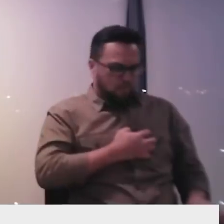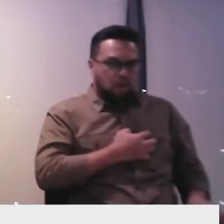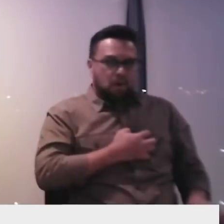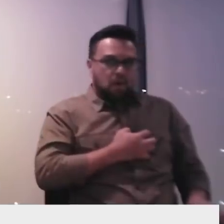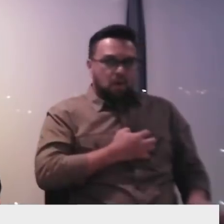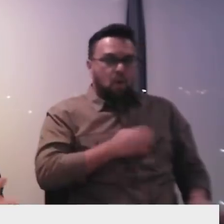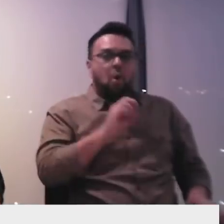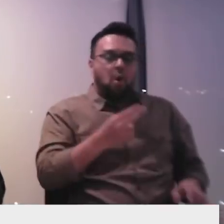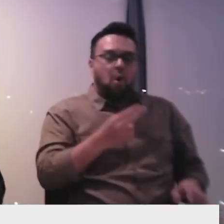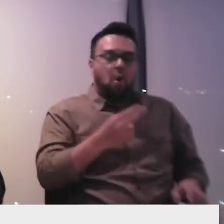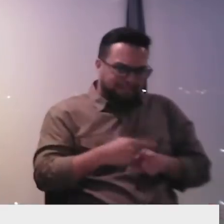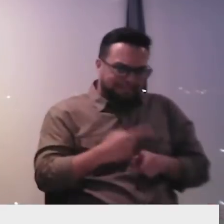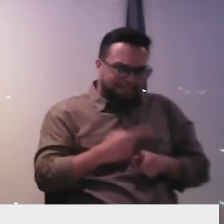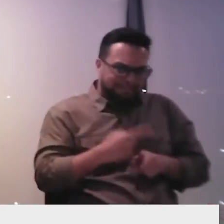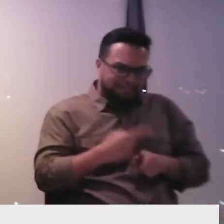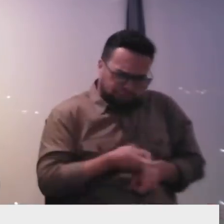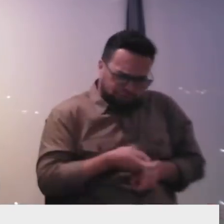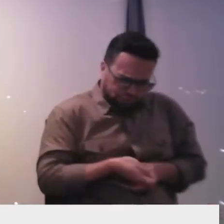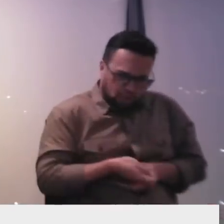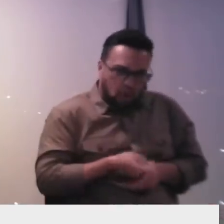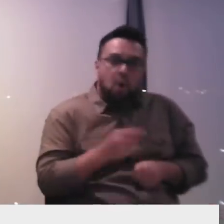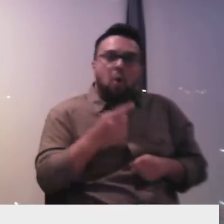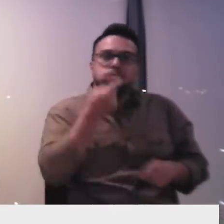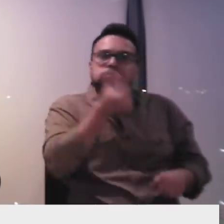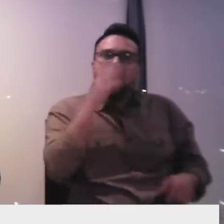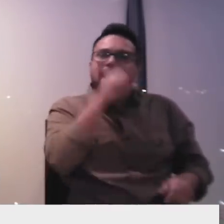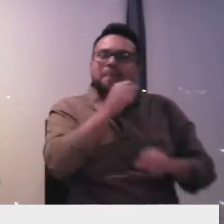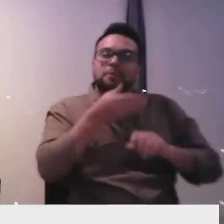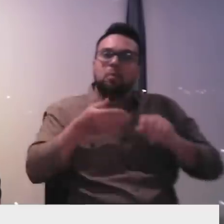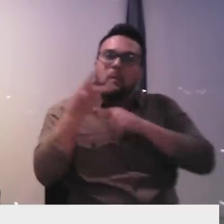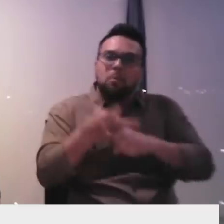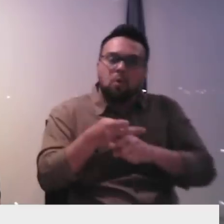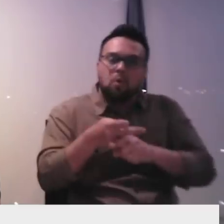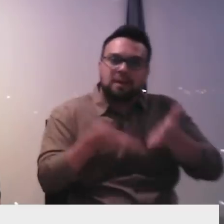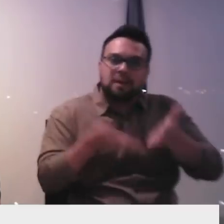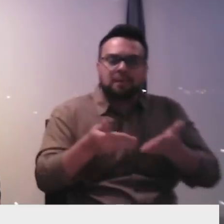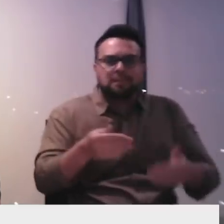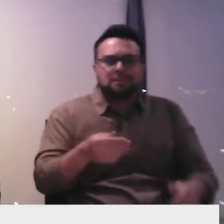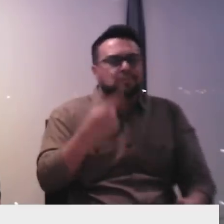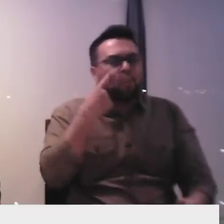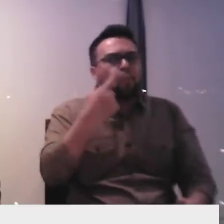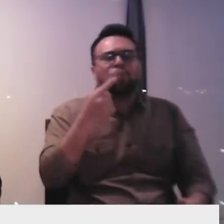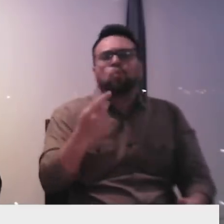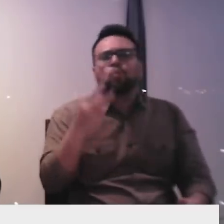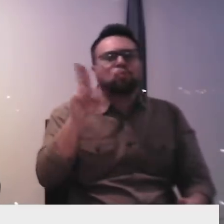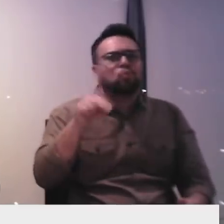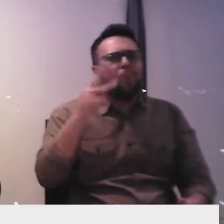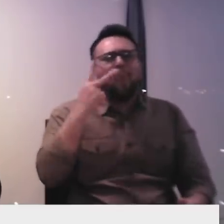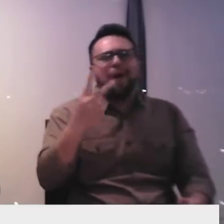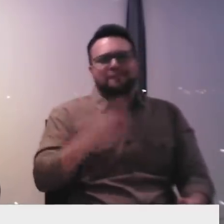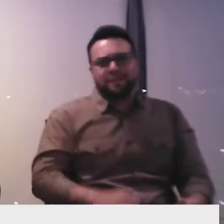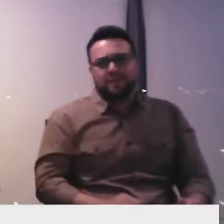poder urinar mais para procurar um médico ou procura o tratamento imediatamente. Eu nunca vi isso. Uma